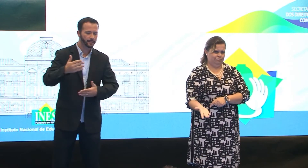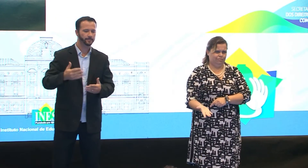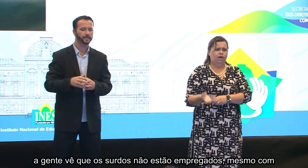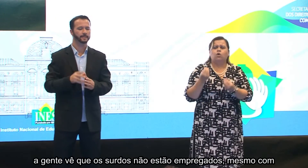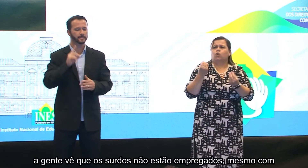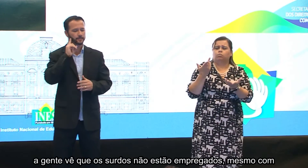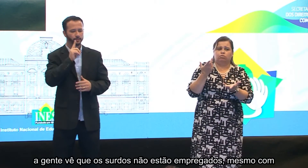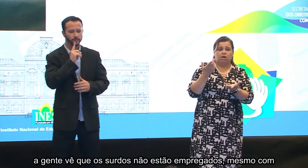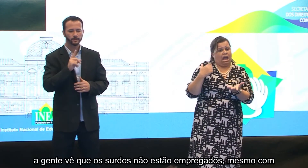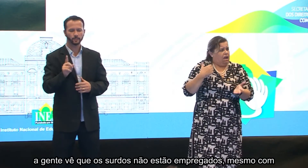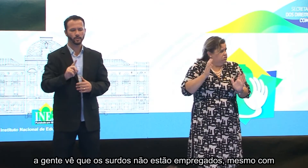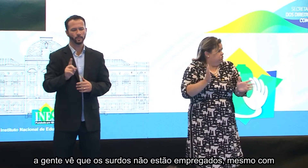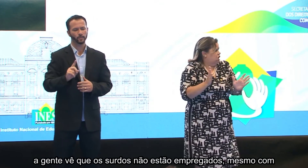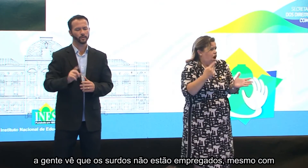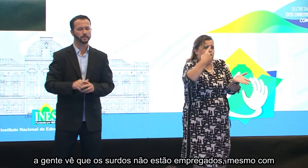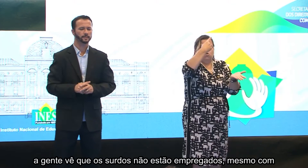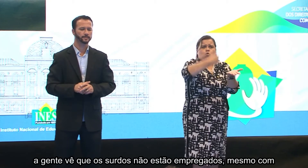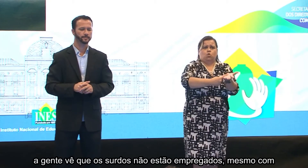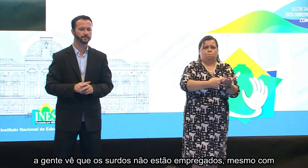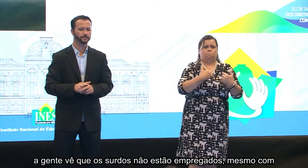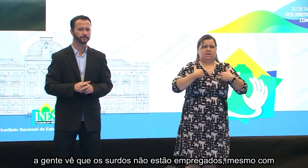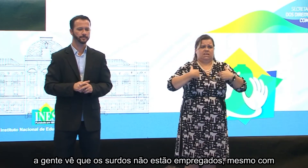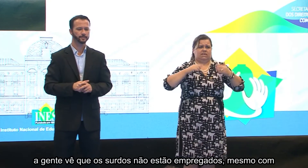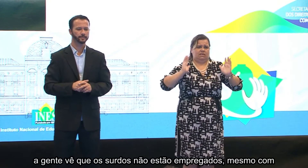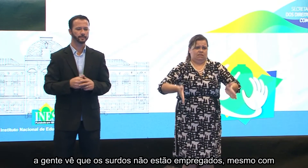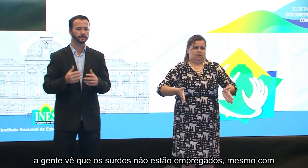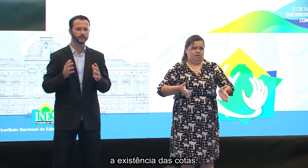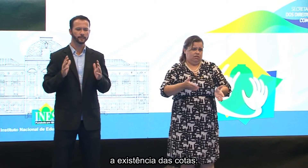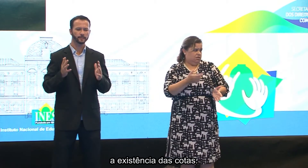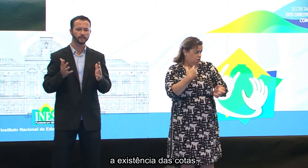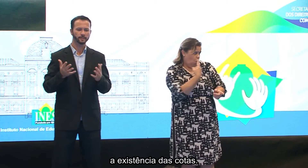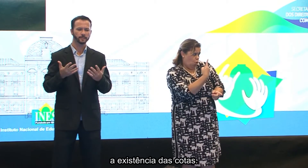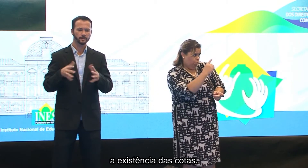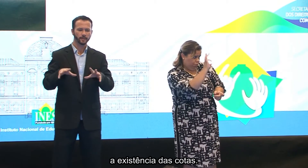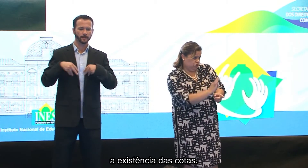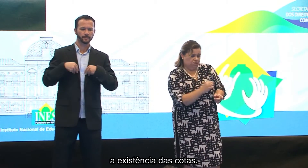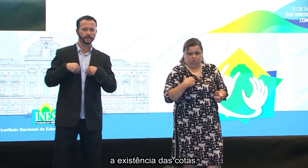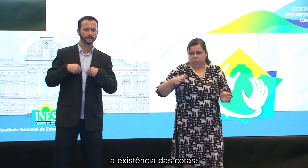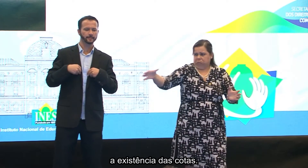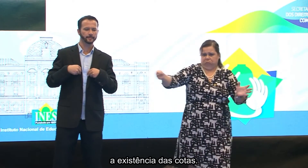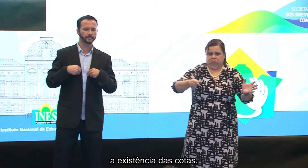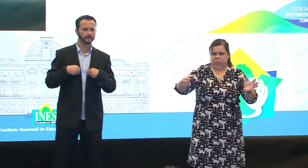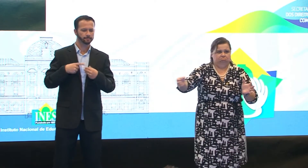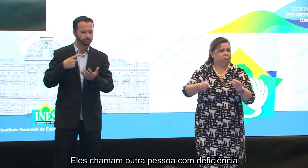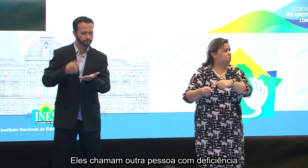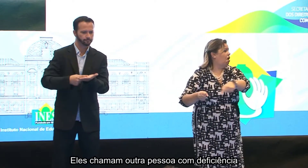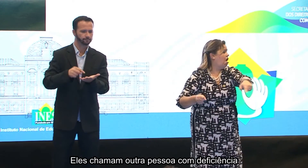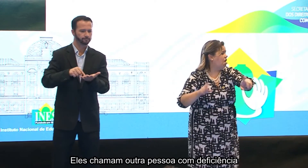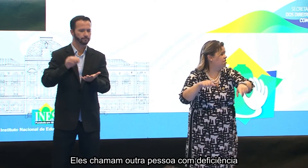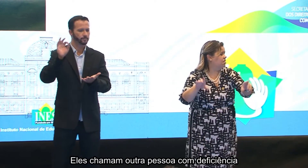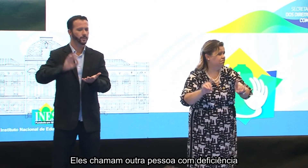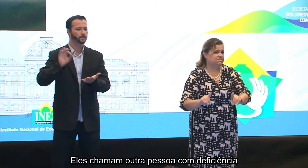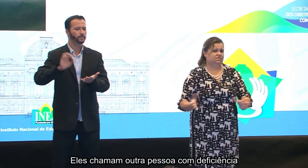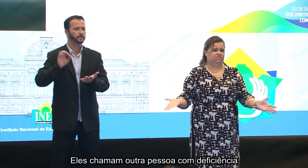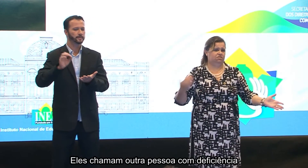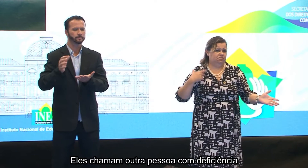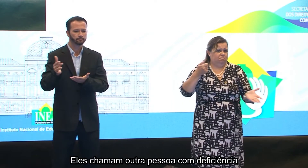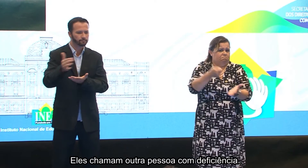A gente vê que os surdos eles não estão empregados. Mesmo com a existência das cotas, os surdos não estão sempre empregados.